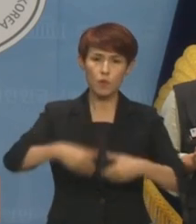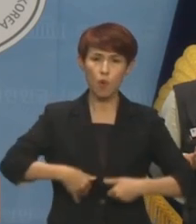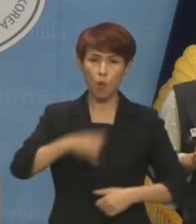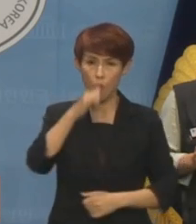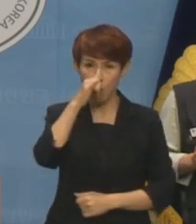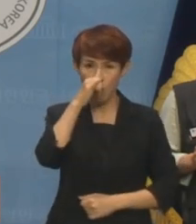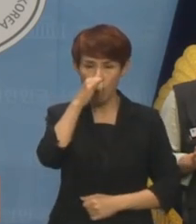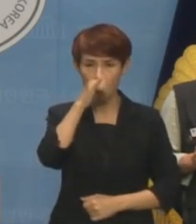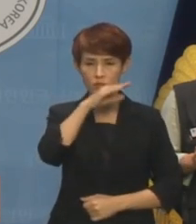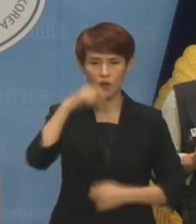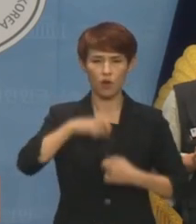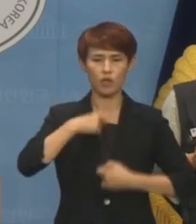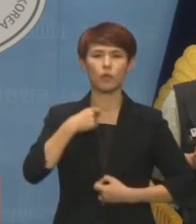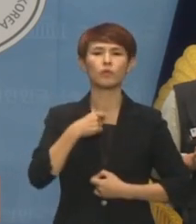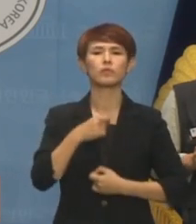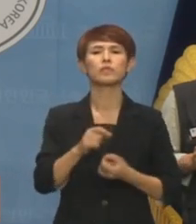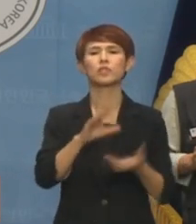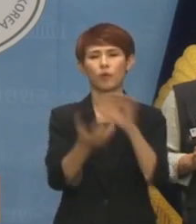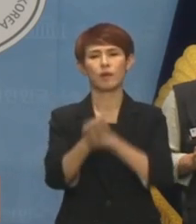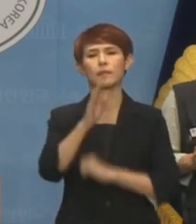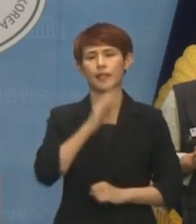곧 정의로운 전환의 시작이다.